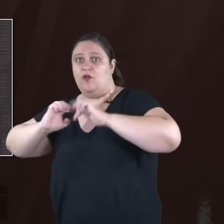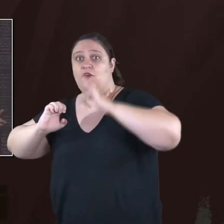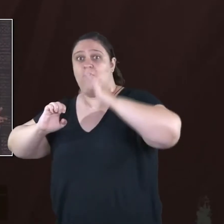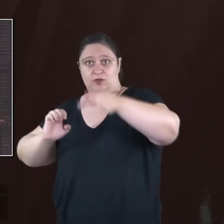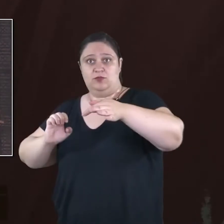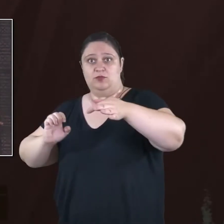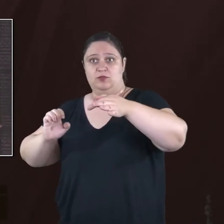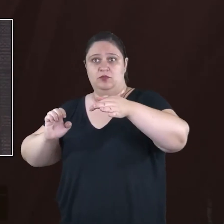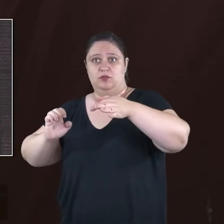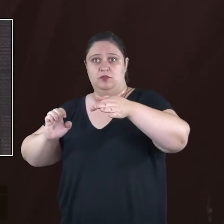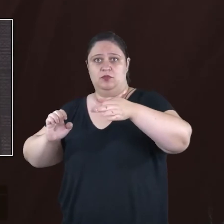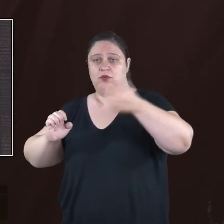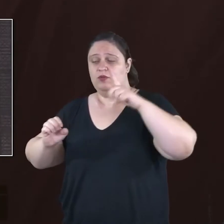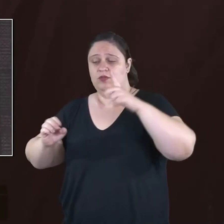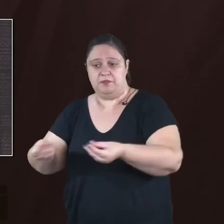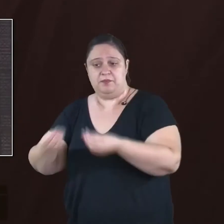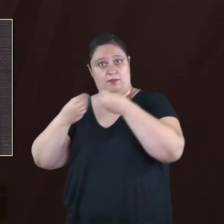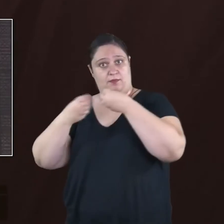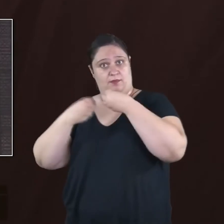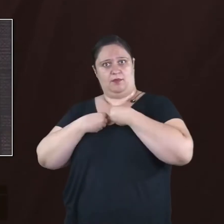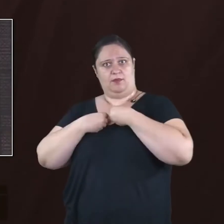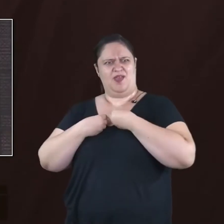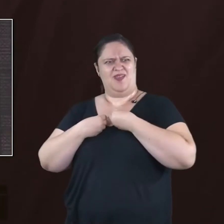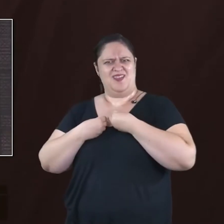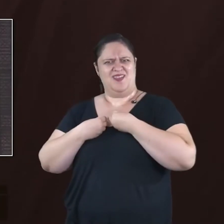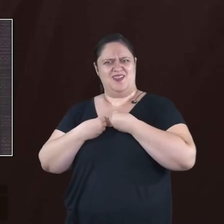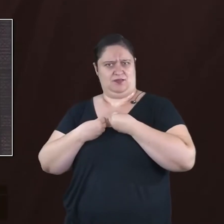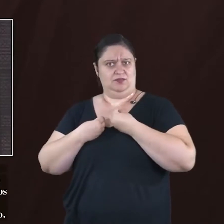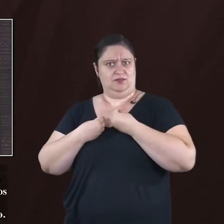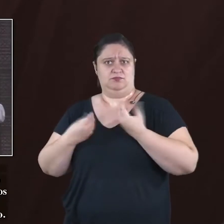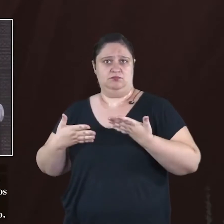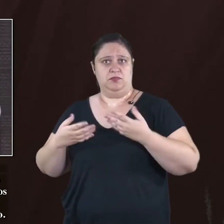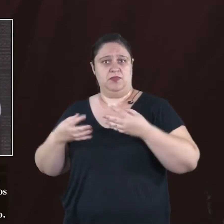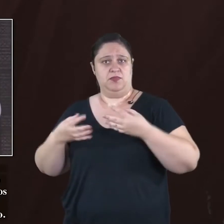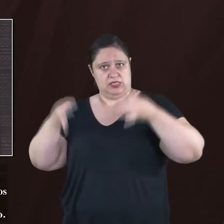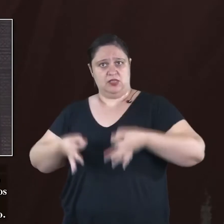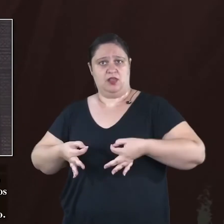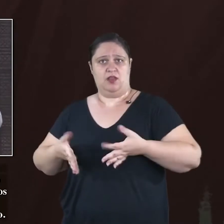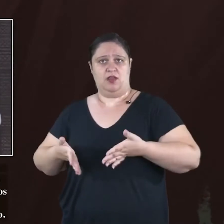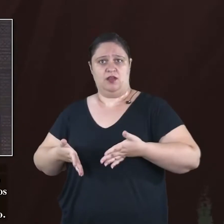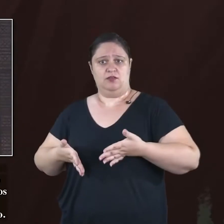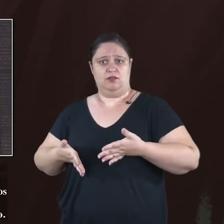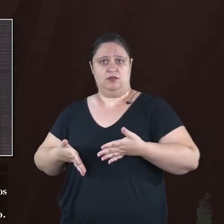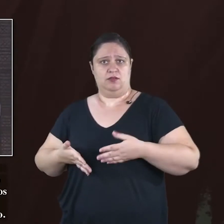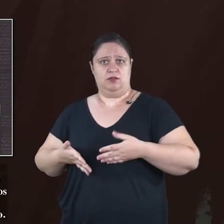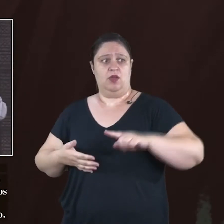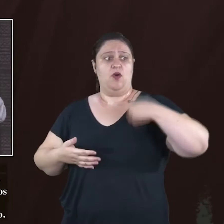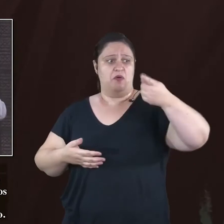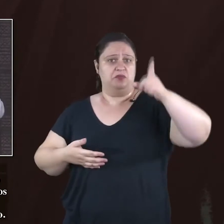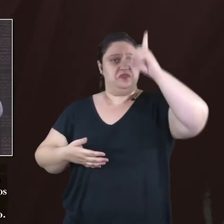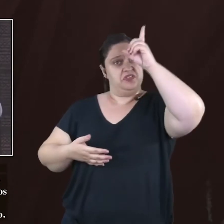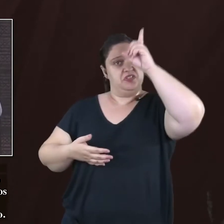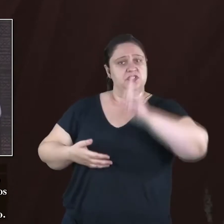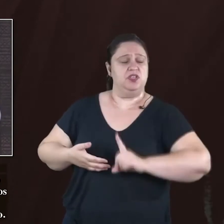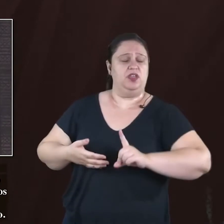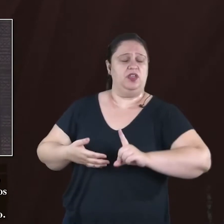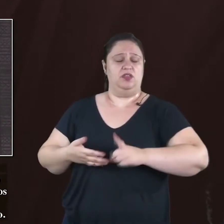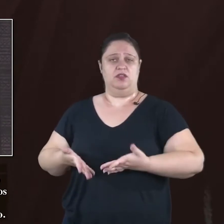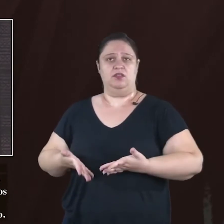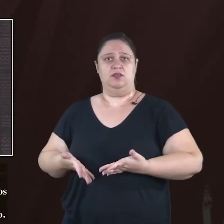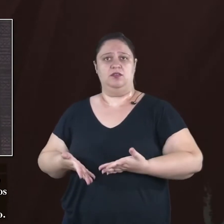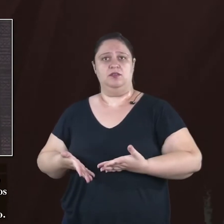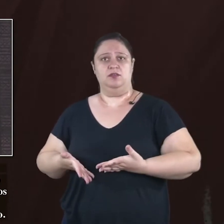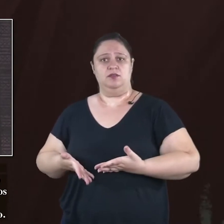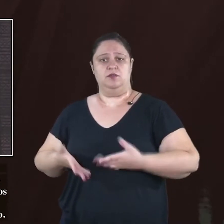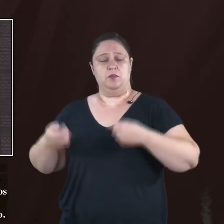será muito. Se outros participam desse direito, nós não participamos. Se outros participam desse